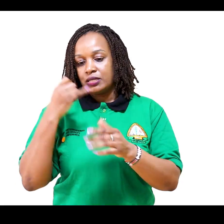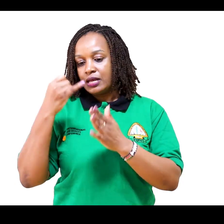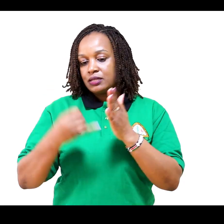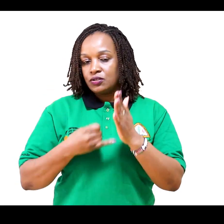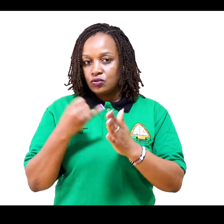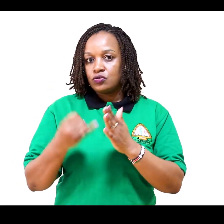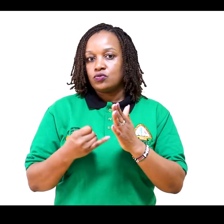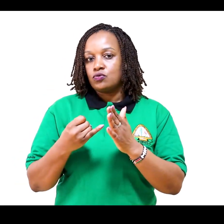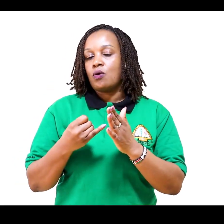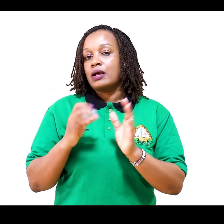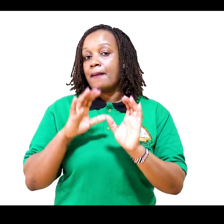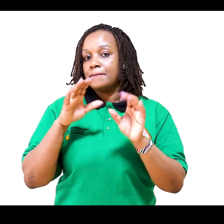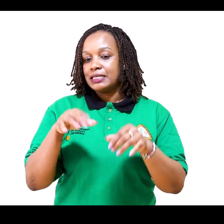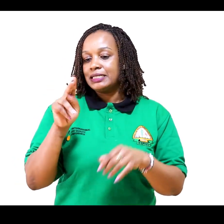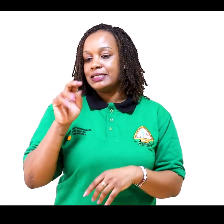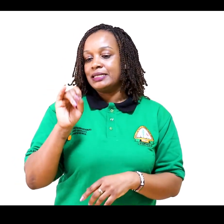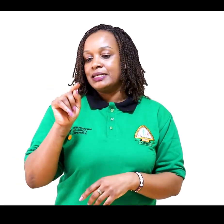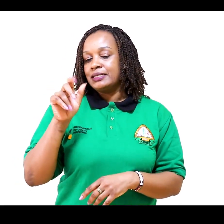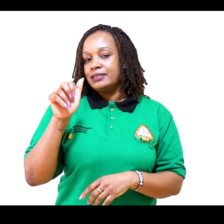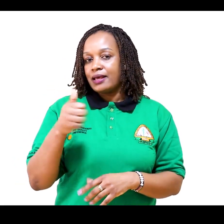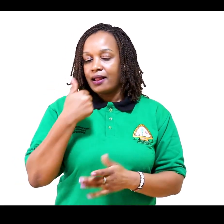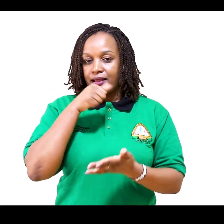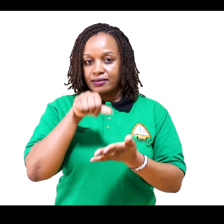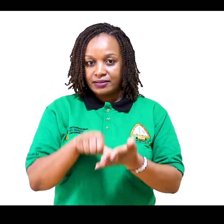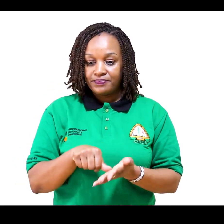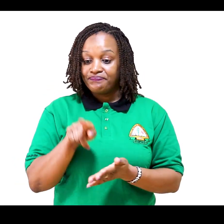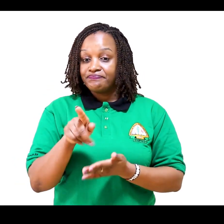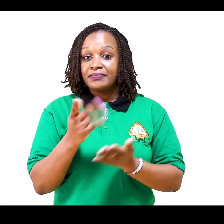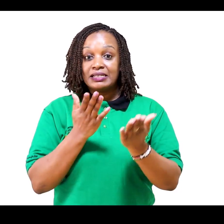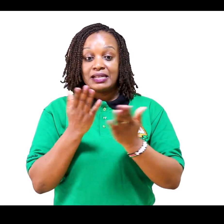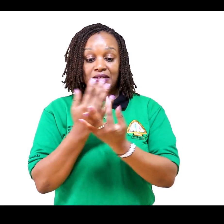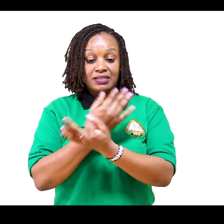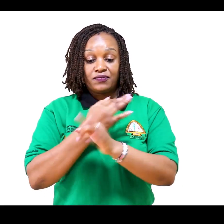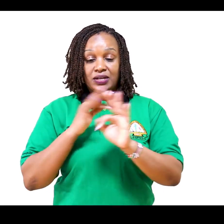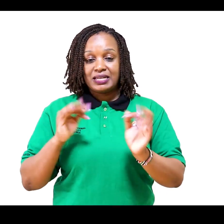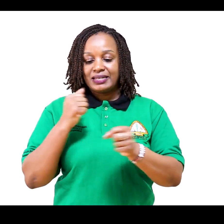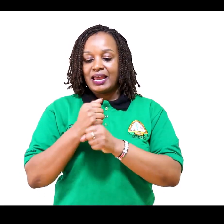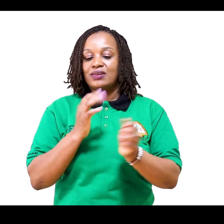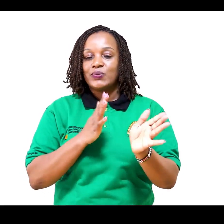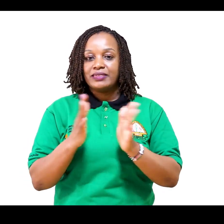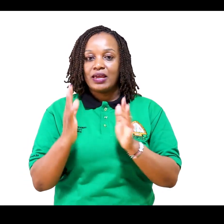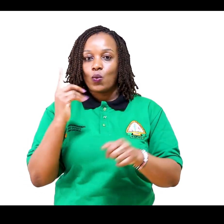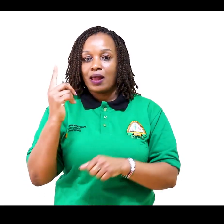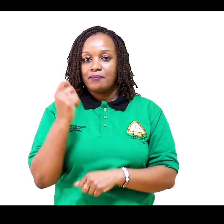kitaifa ya mafunzo ya viwanda NITA. Huduma hii haina malipo na inafanywa kwa mwezi mmoja.